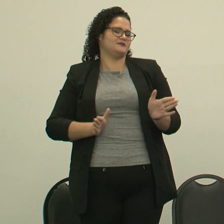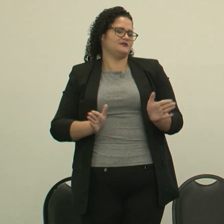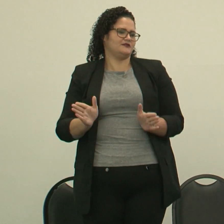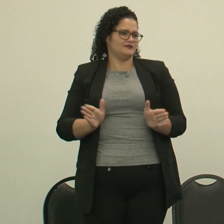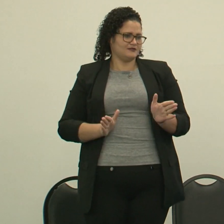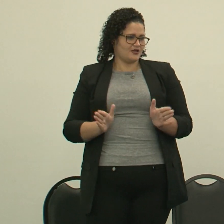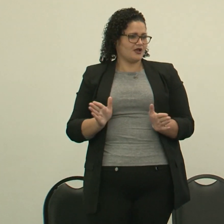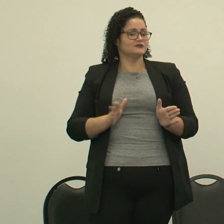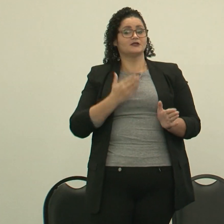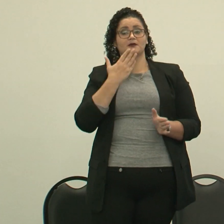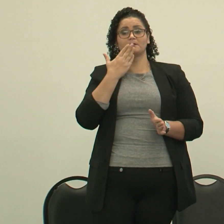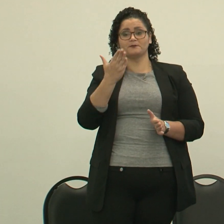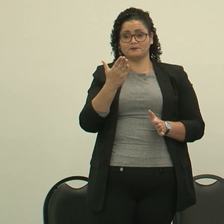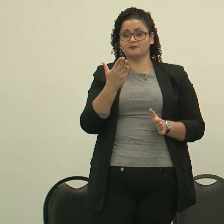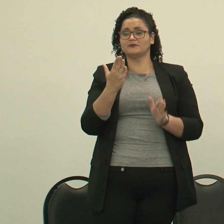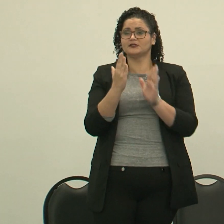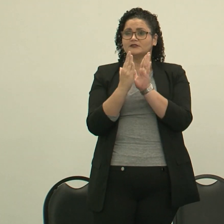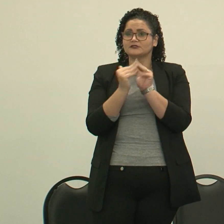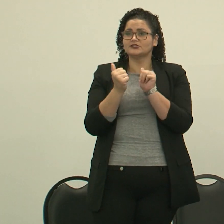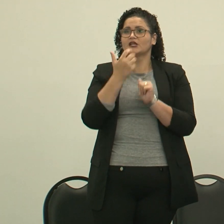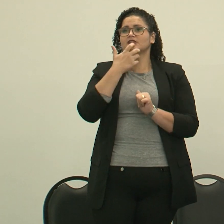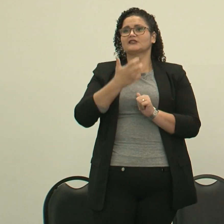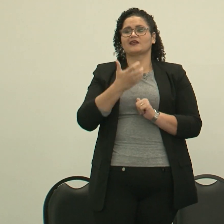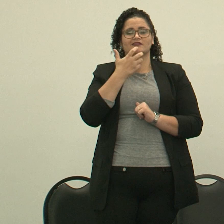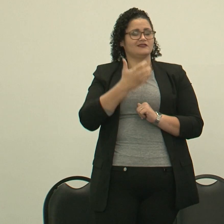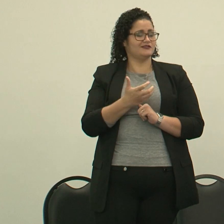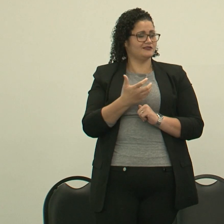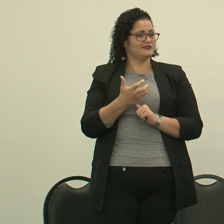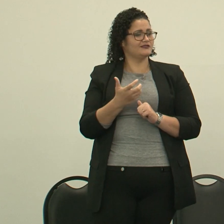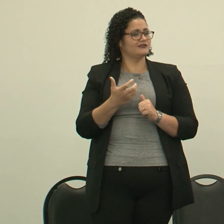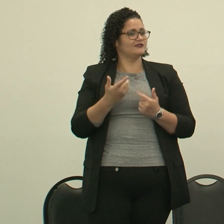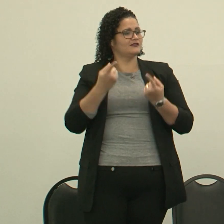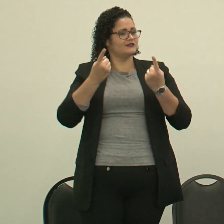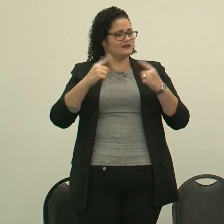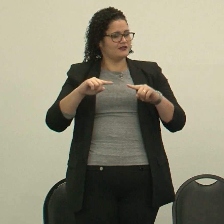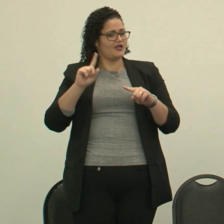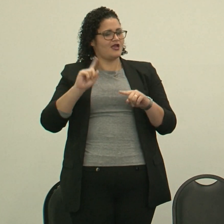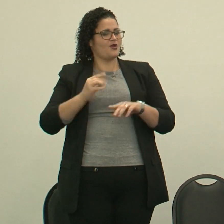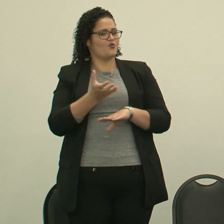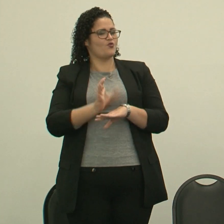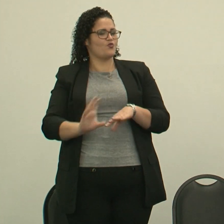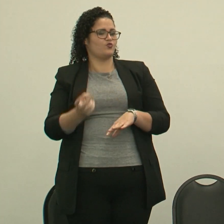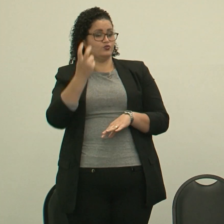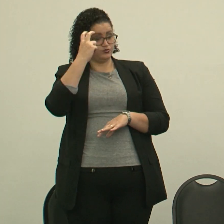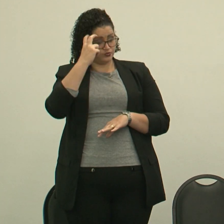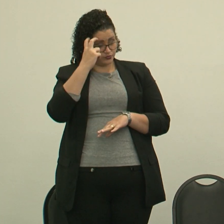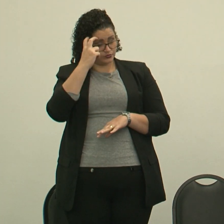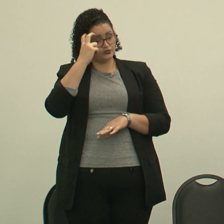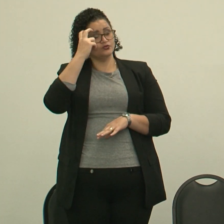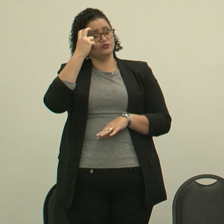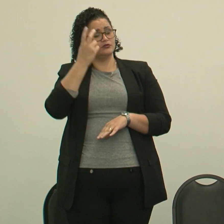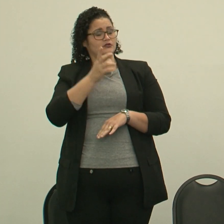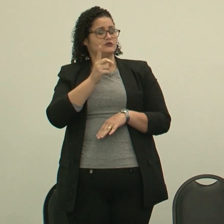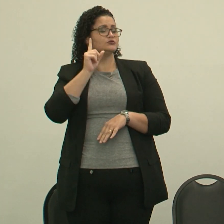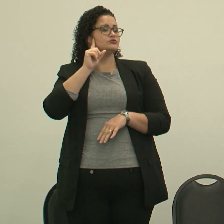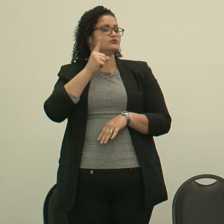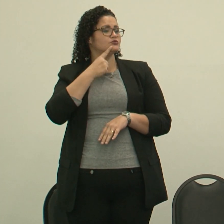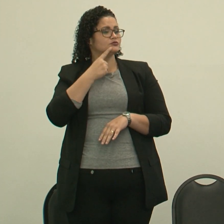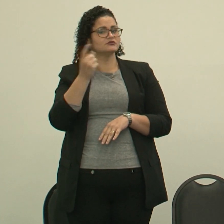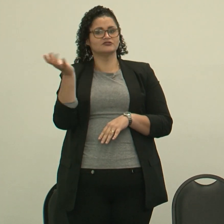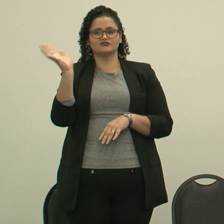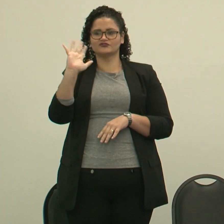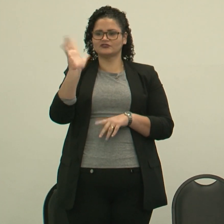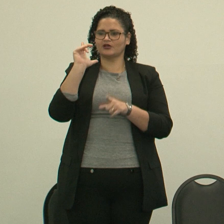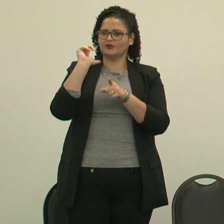está pedindo de Natal. E a segunda questão, uma questão que perpassa a cultura surda efetivamente, né? Porque uma coisa é eu falar, tchau,